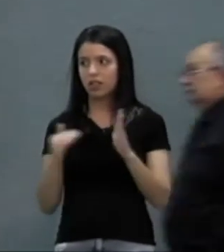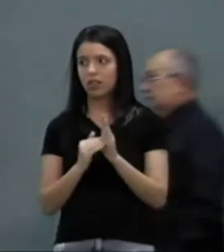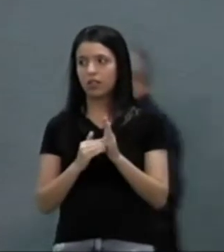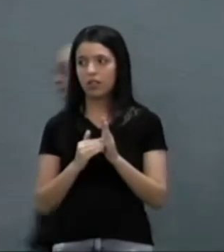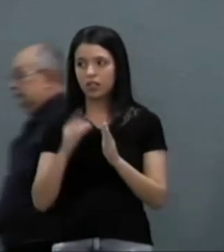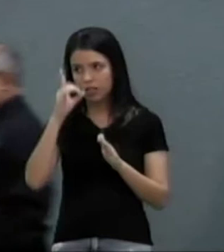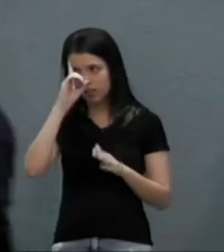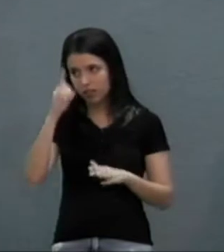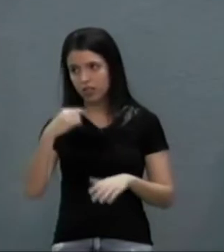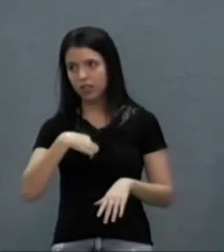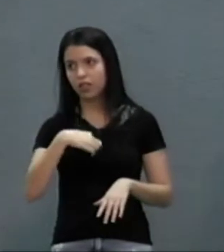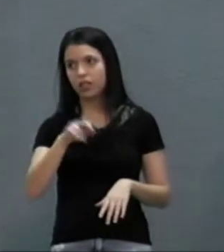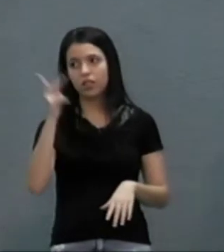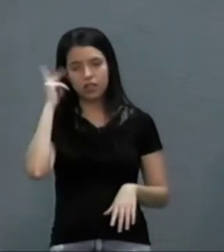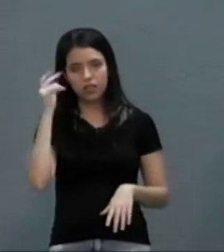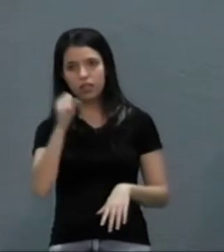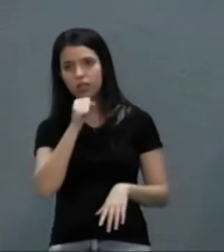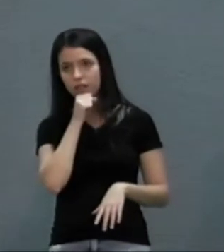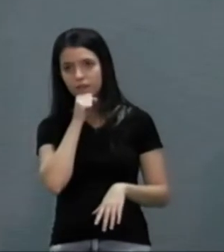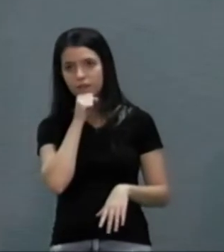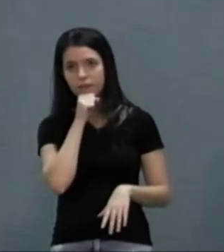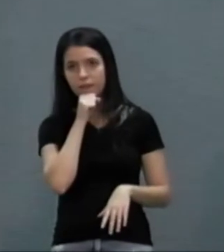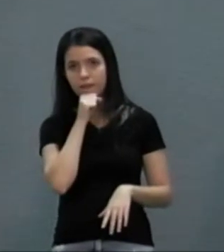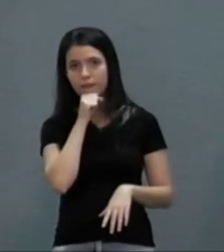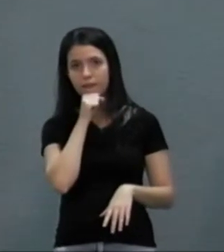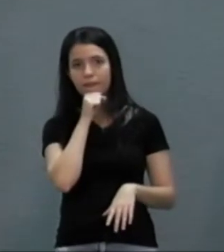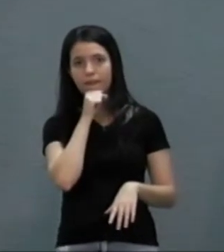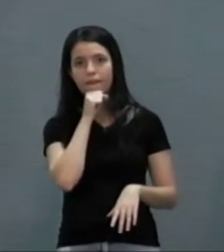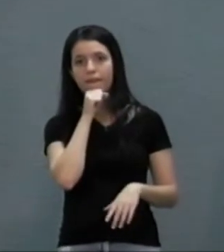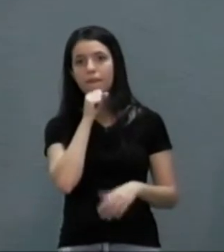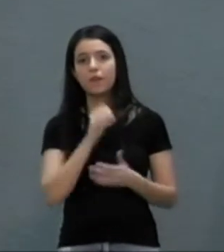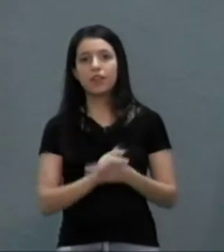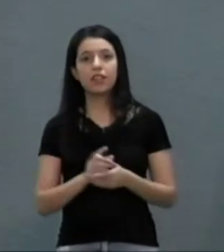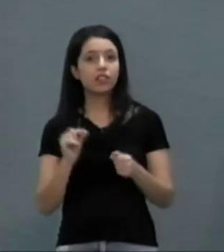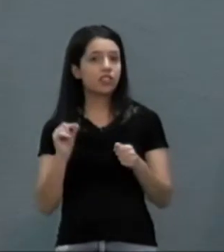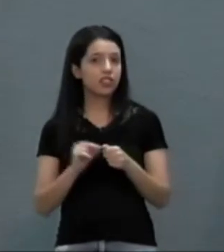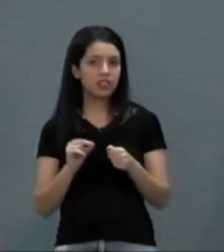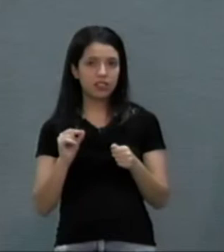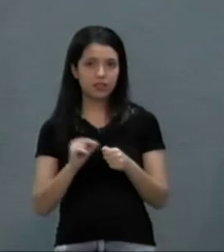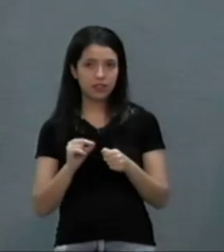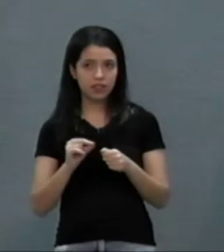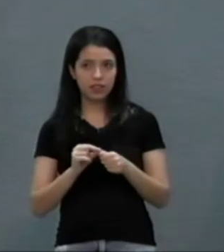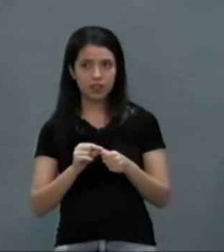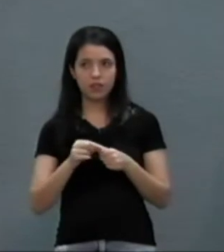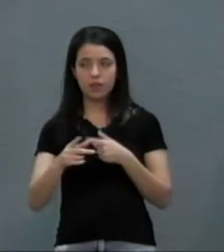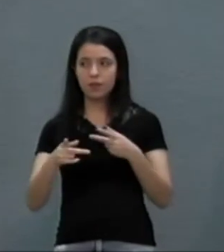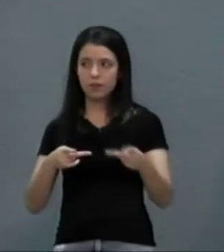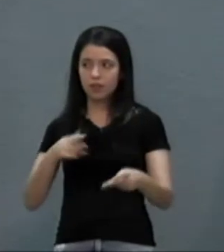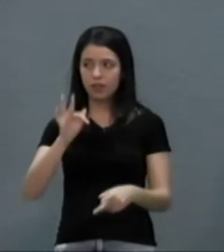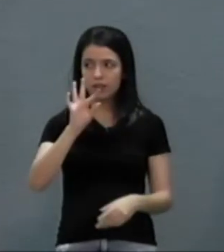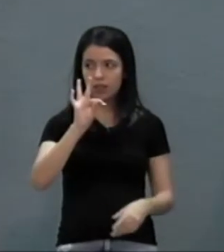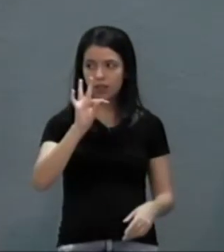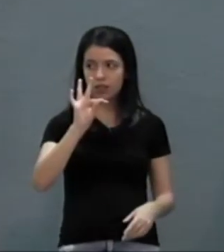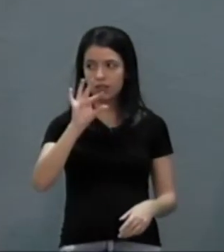Velho, não tinha entregue ainda o projeto do FITA. Aí quando foi à tarde, a Dilma, que trabalha no DR, me ligou dizendo que tinha sido entregue. Com 3 dias depois, ela